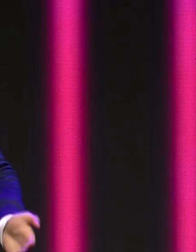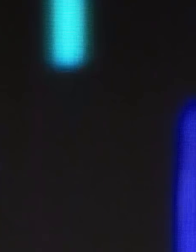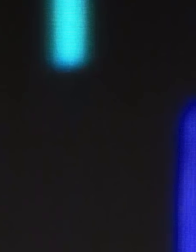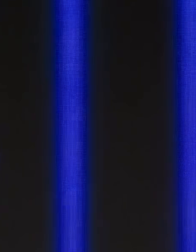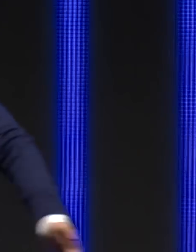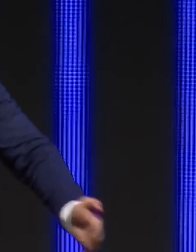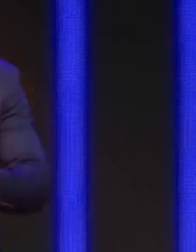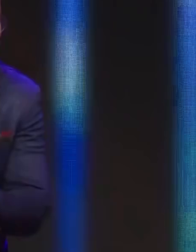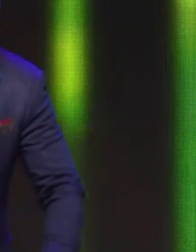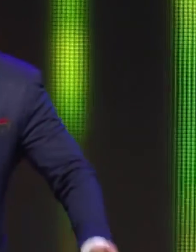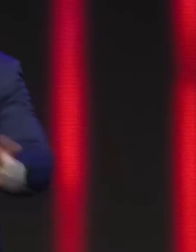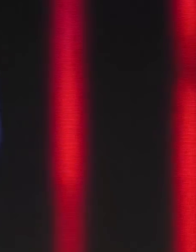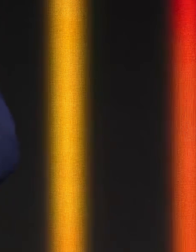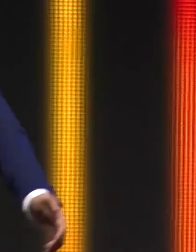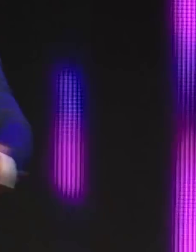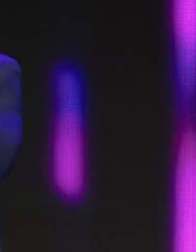pilihan-Mu.